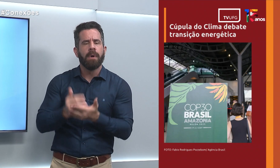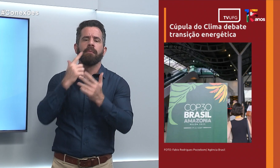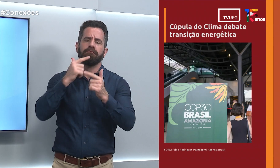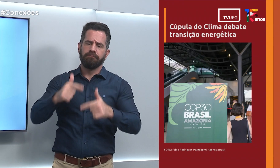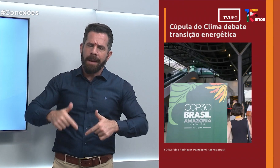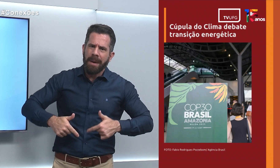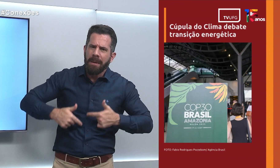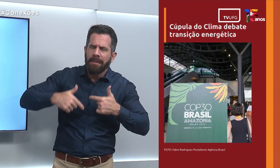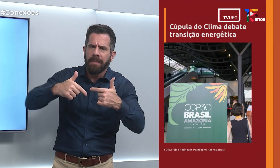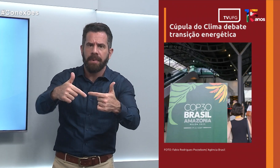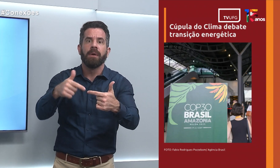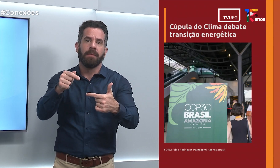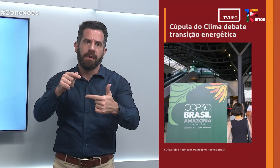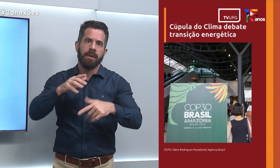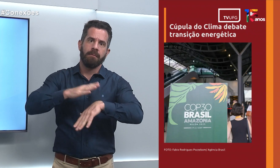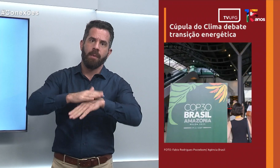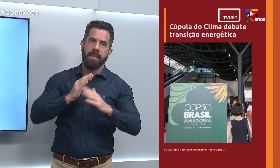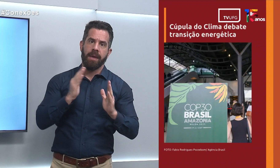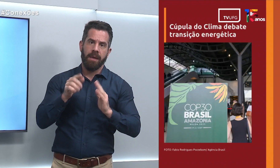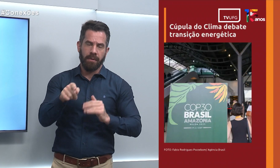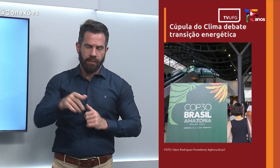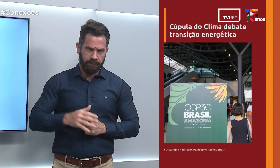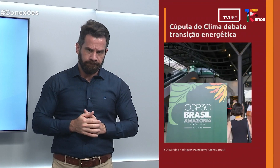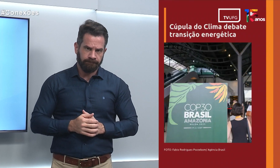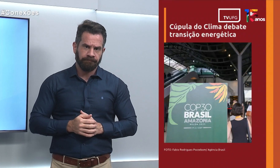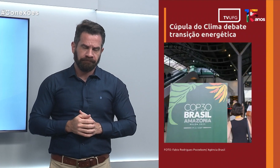às mudanças climáticas.